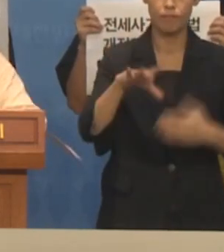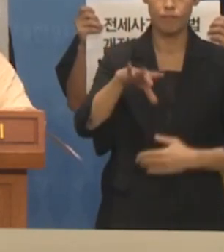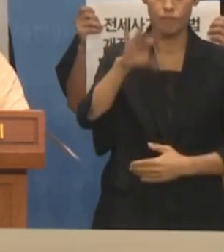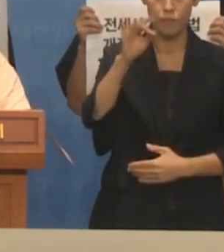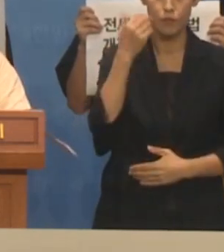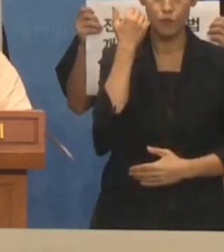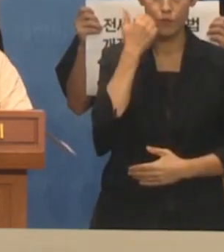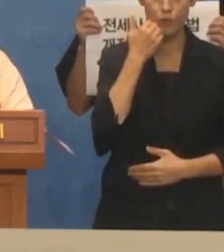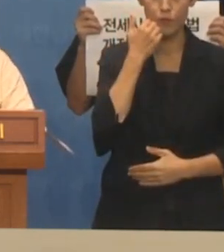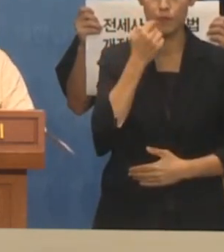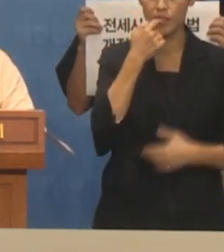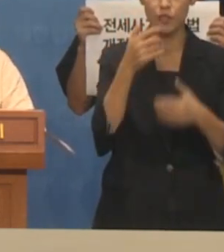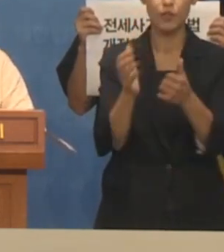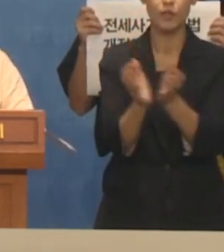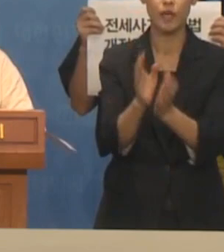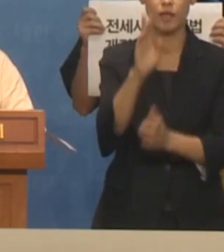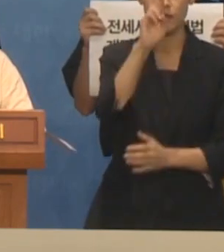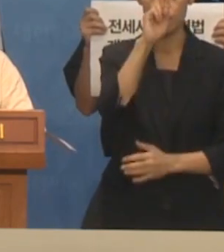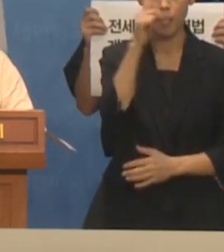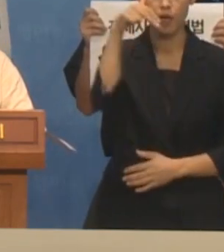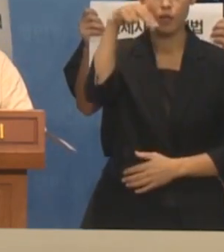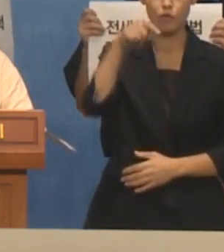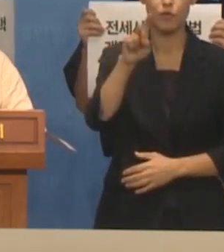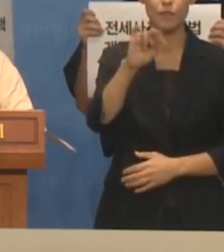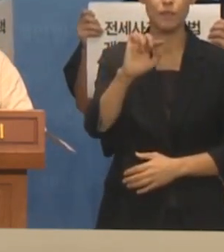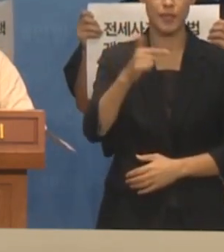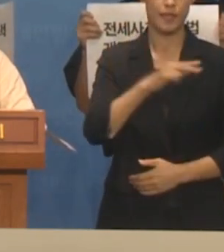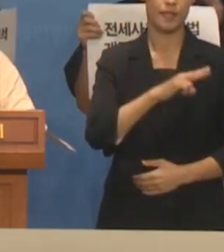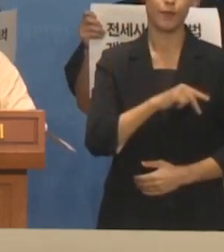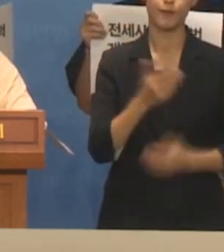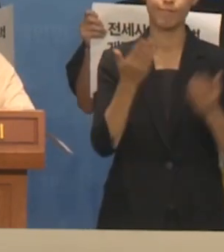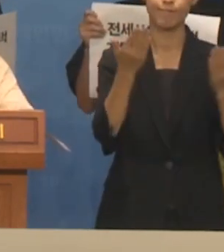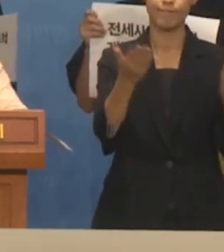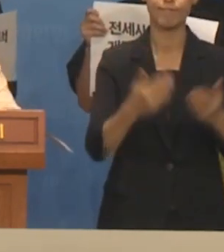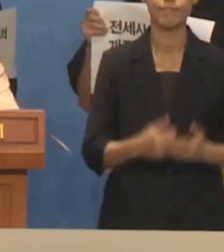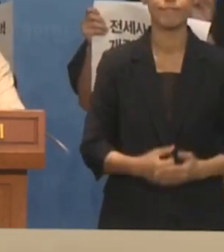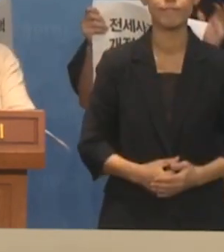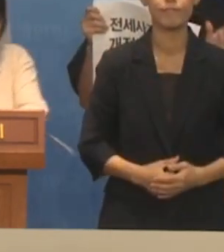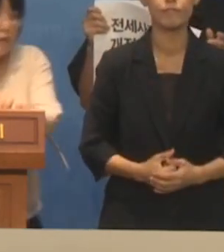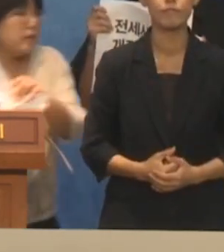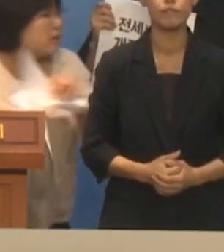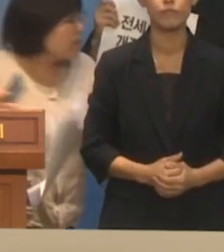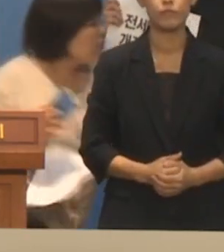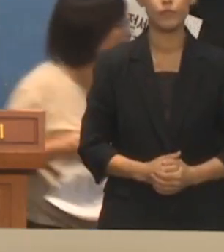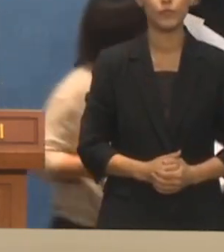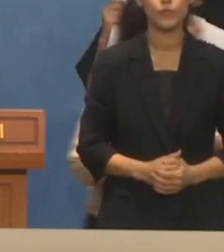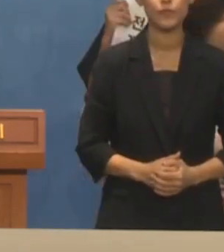발언은 더불어민주당 박주민 의원의 발언을 듣도록 하겠습니다.